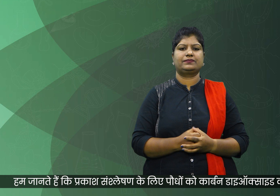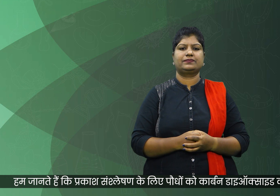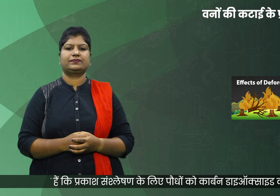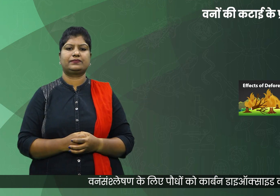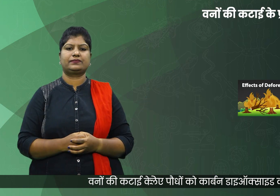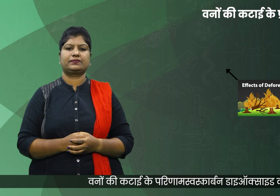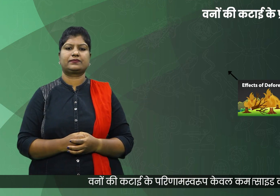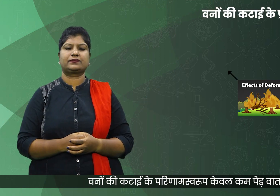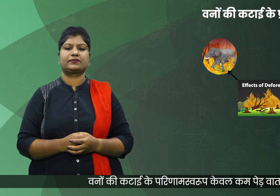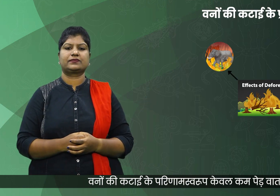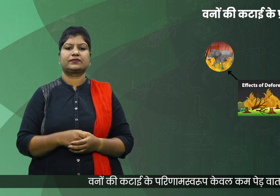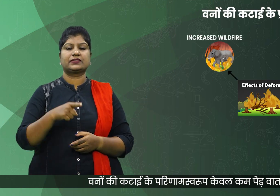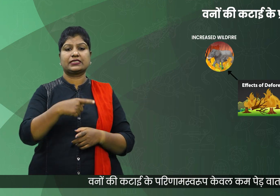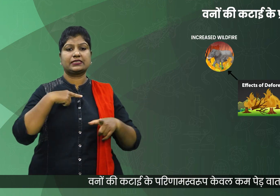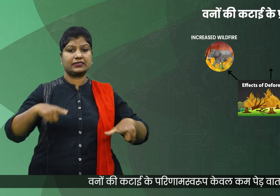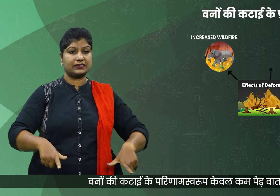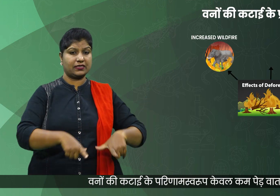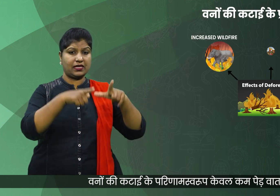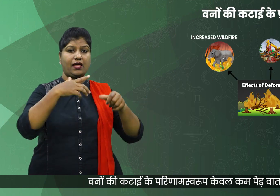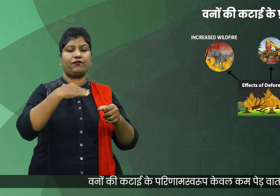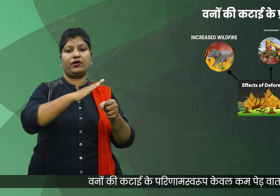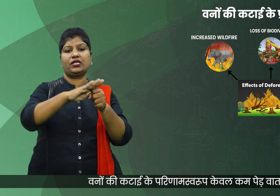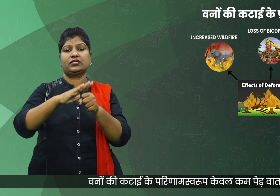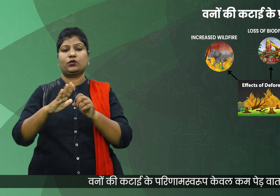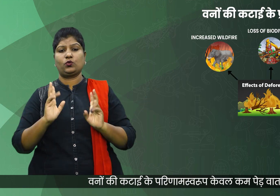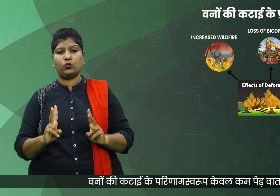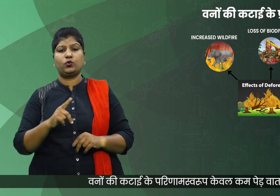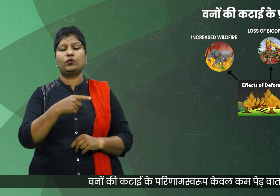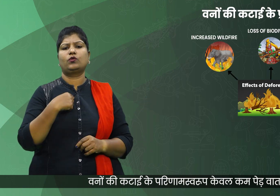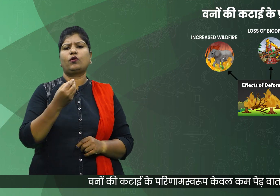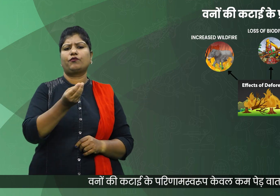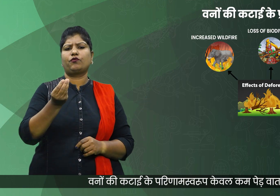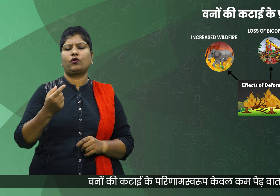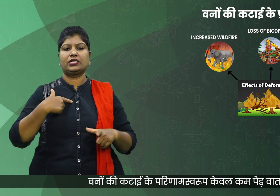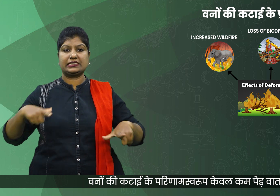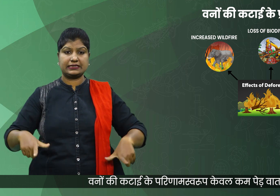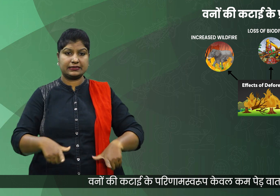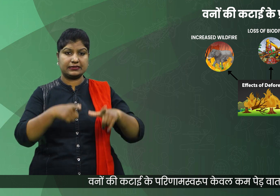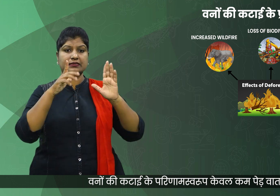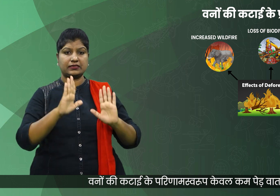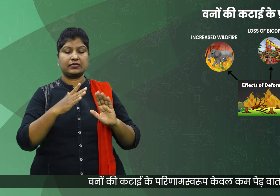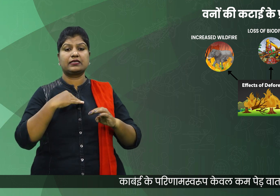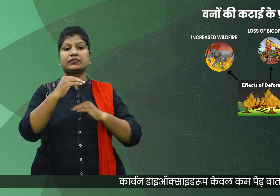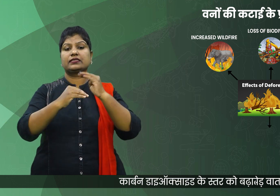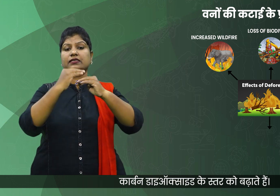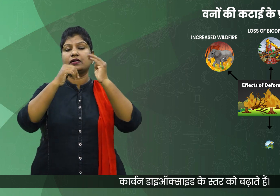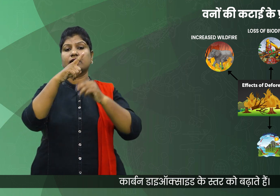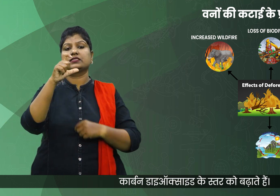बनों की कटाई के परिणाम स्वरुप केवल कम पेड़ वातावरण में कार्बन डाय ओक्साइड